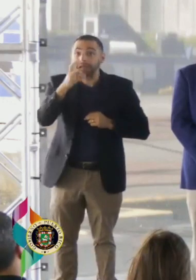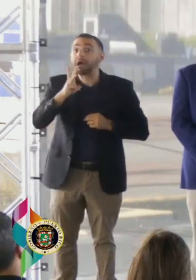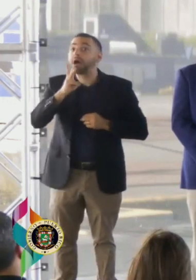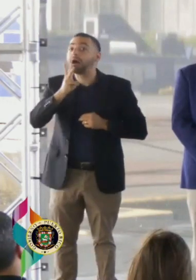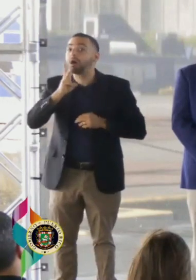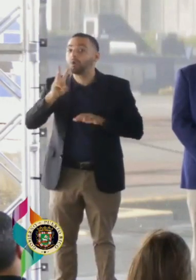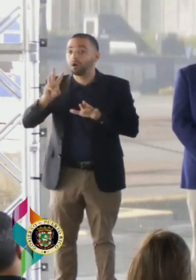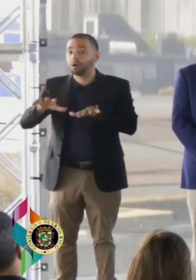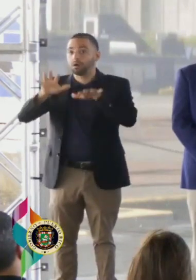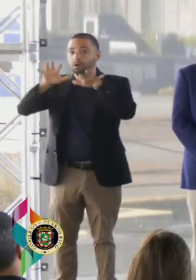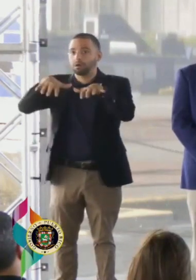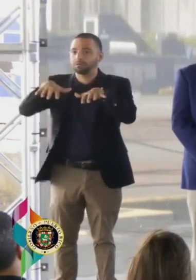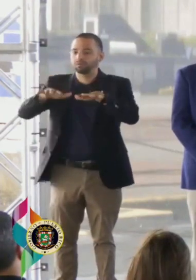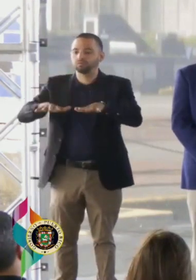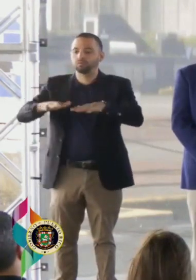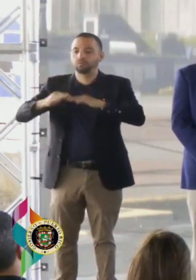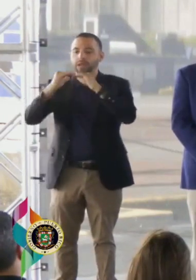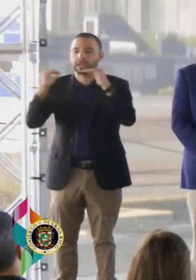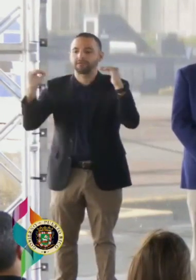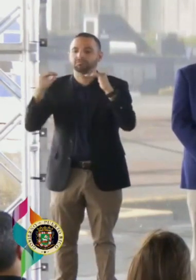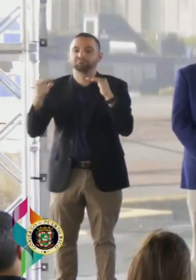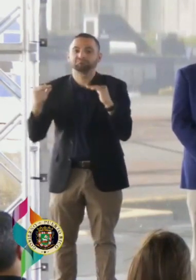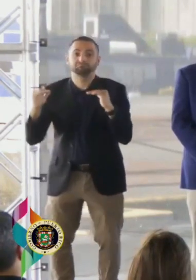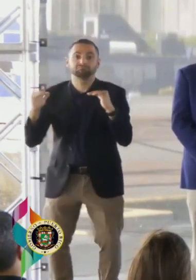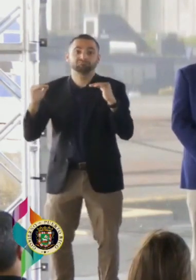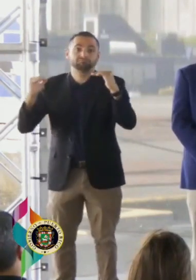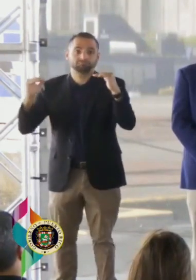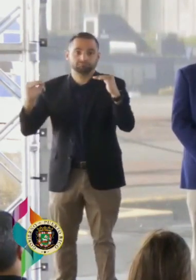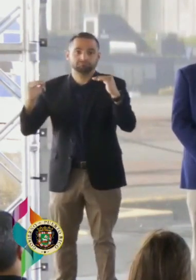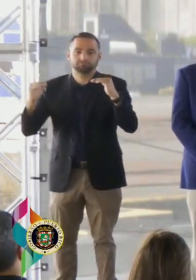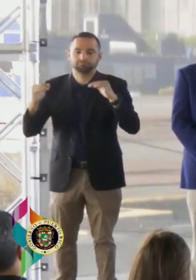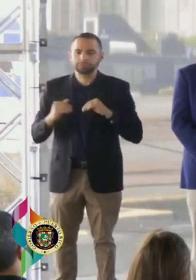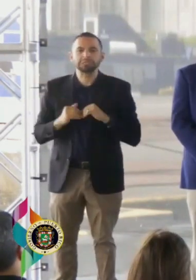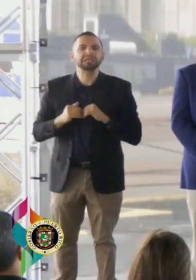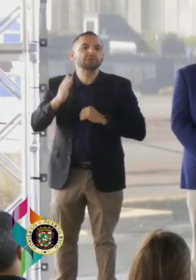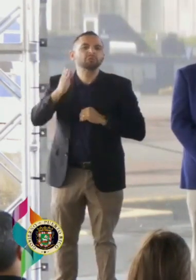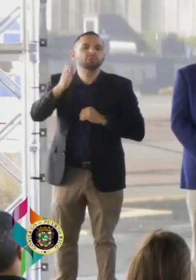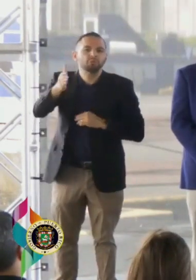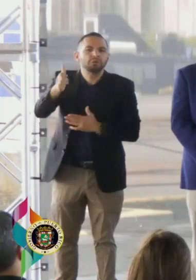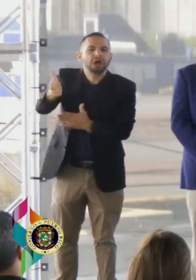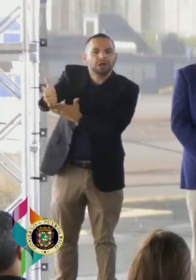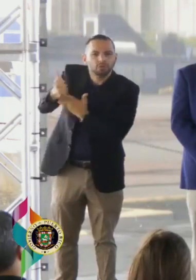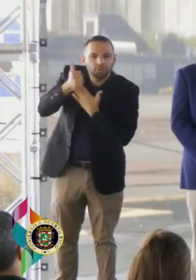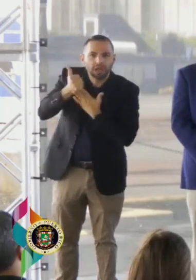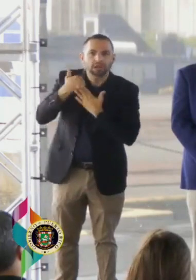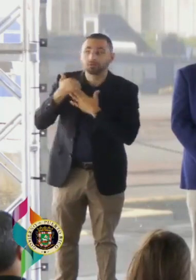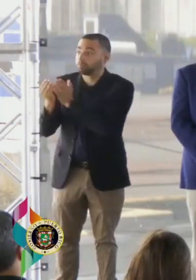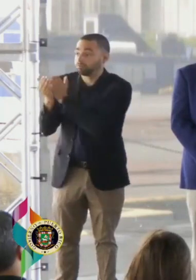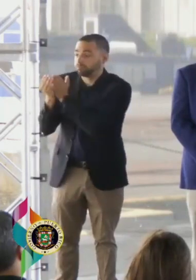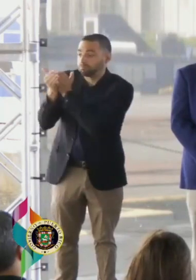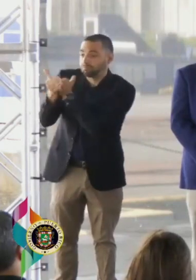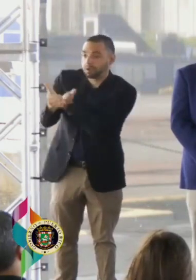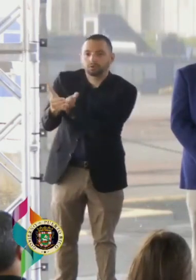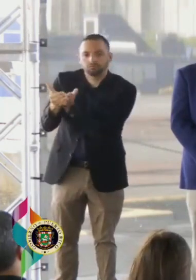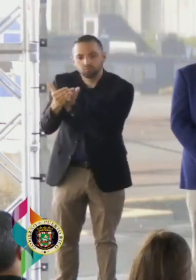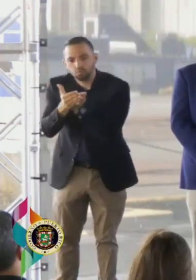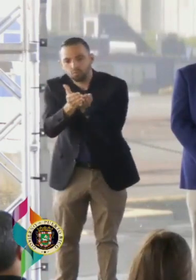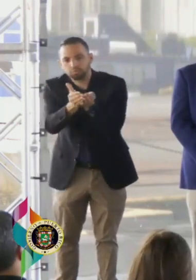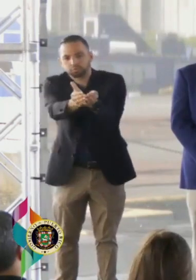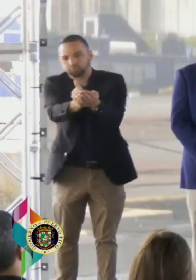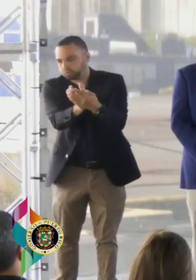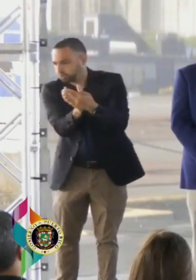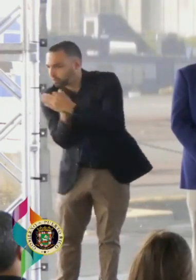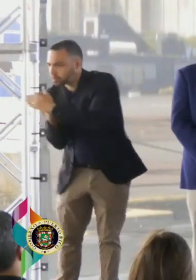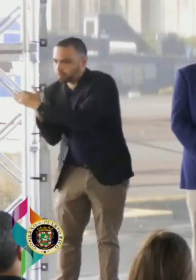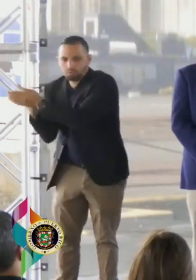mar fortalecer la línea vital del transporte marítimo proveyendo unas facilidades que cumplan con los